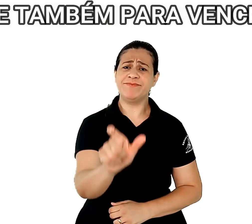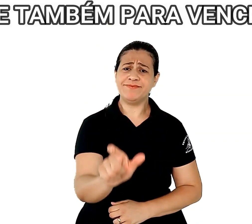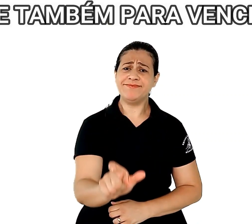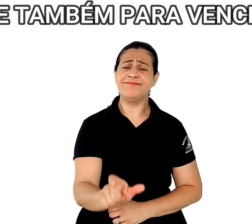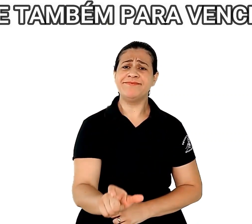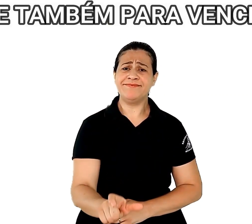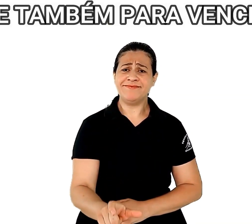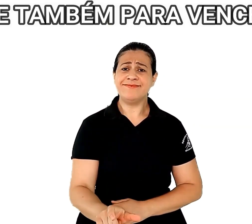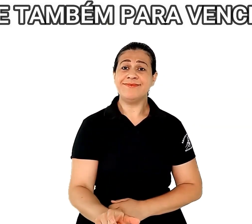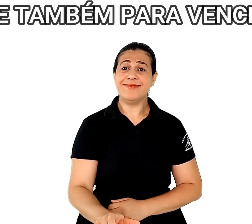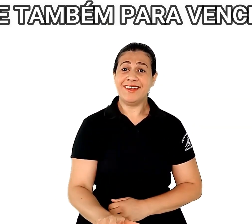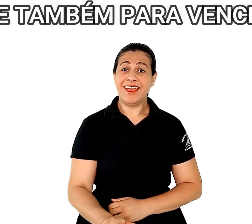e